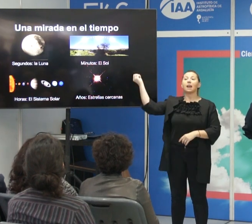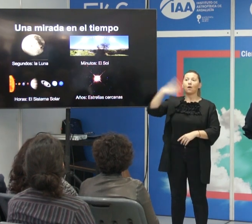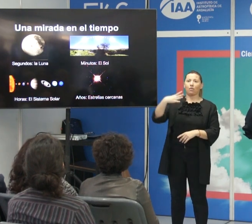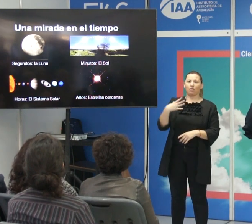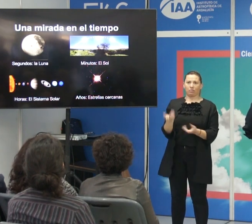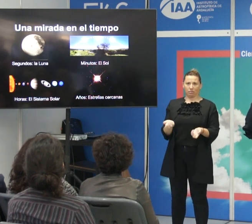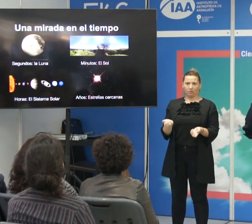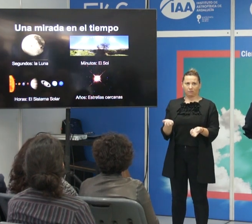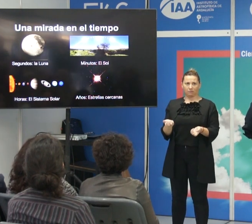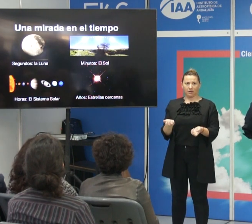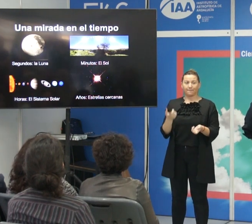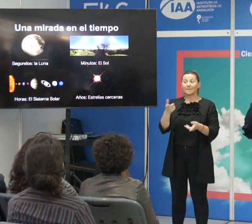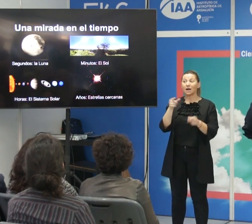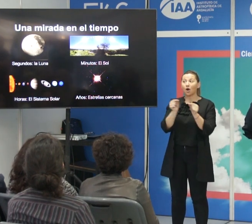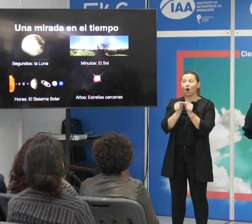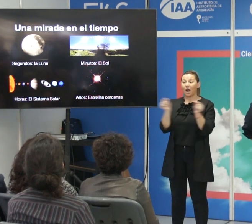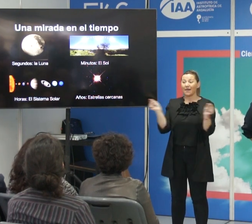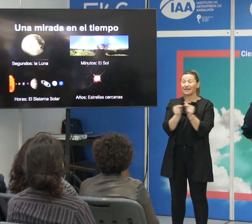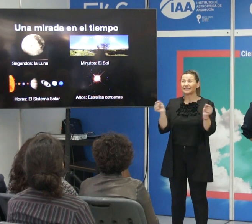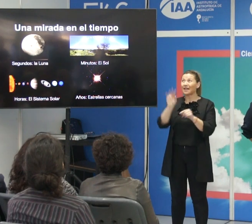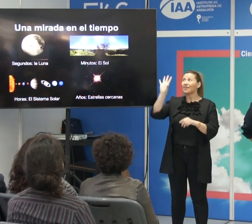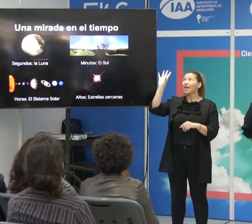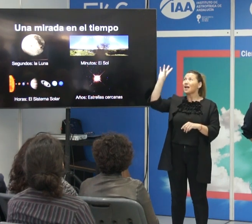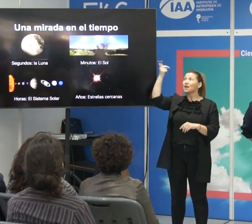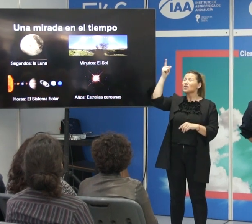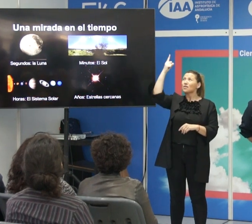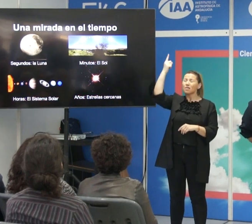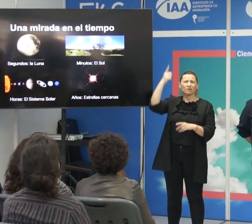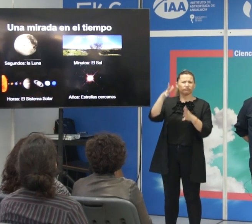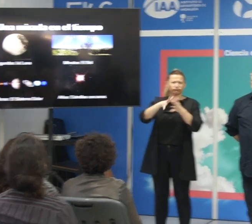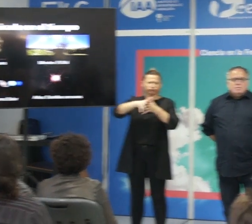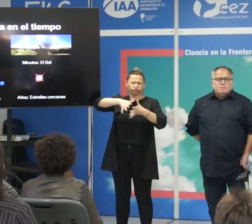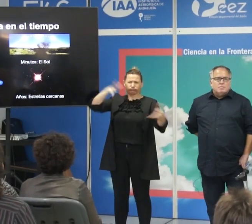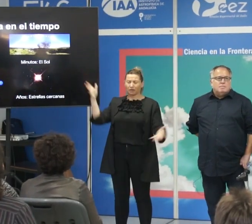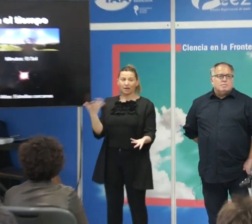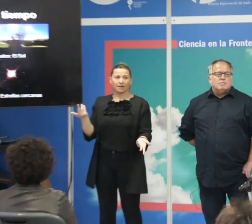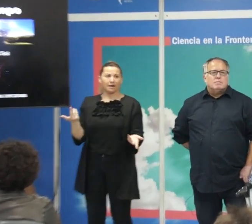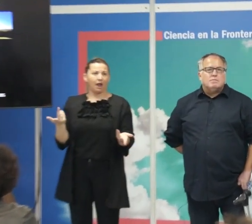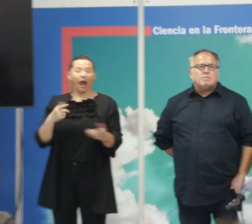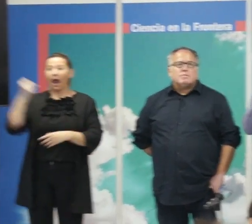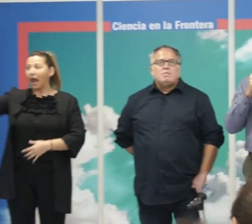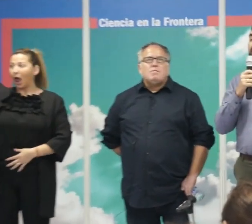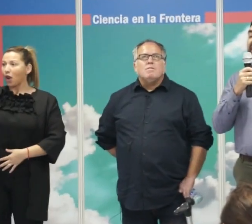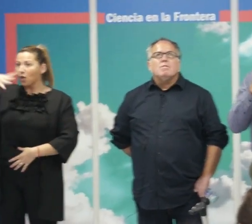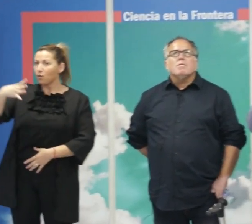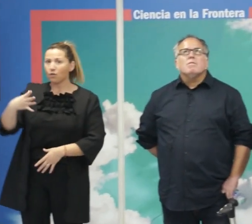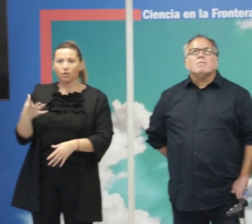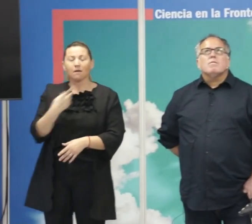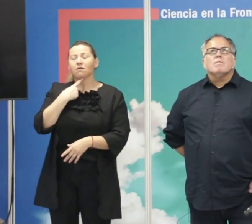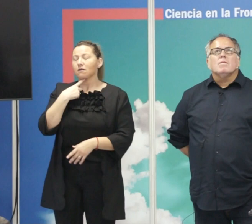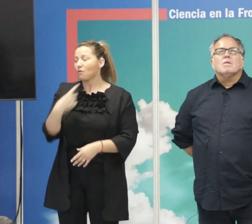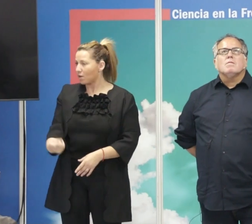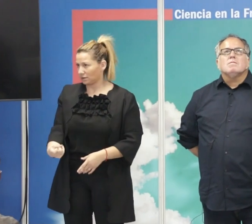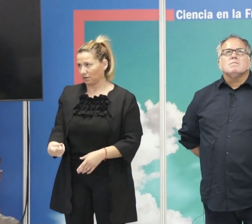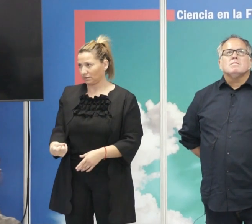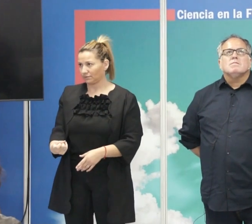por segundo. Pero las distancias que hay en el cosmos son tan grandes que a la luz le lleva mucho tiempo viajar desde esos objetos hasta donde estamos